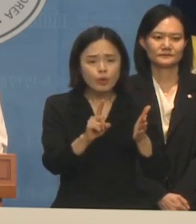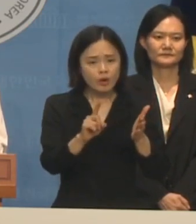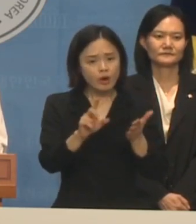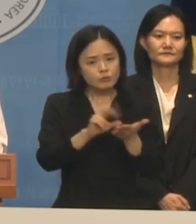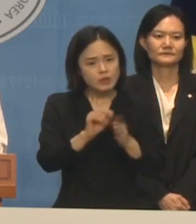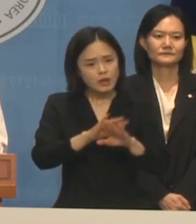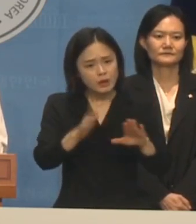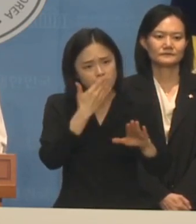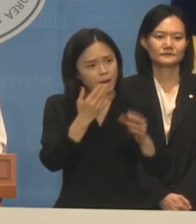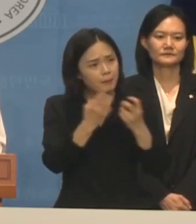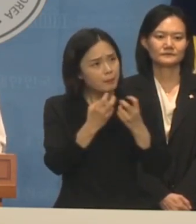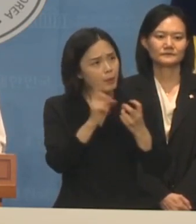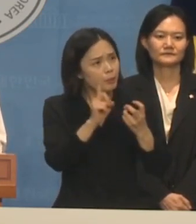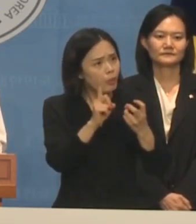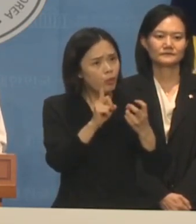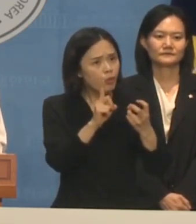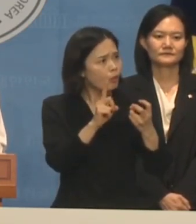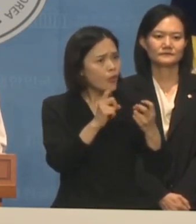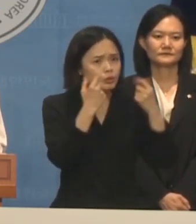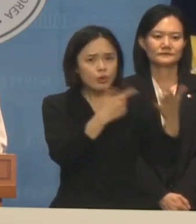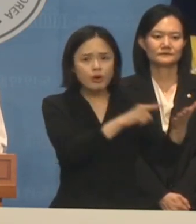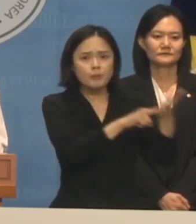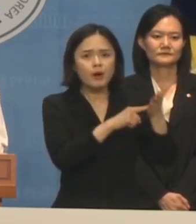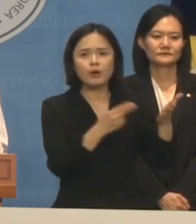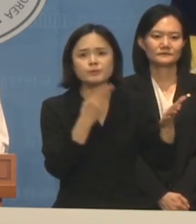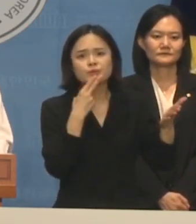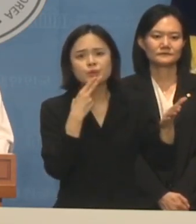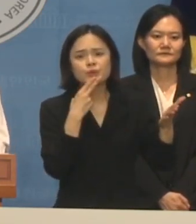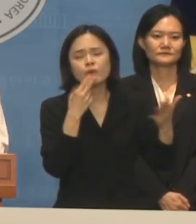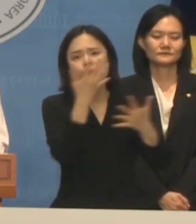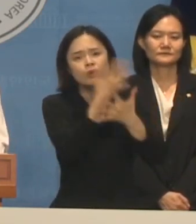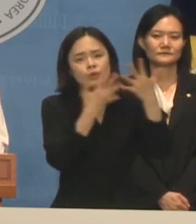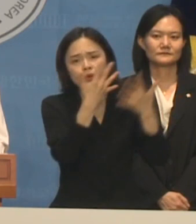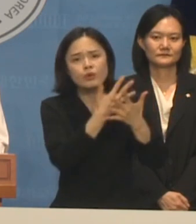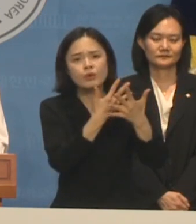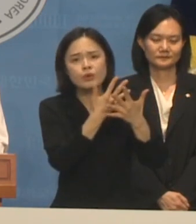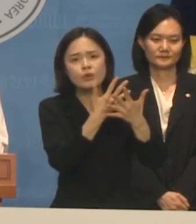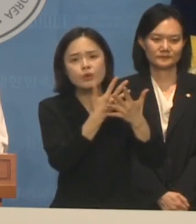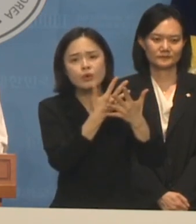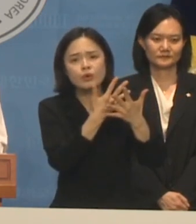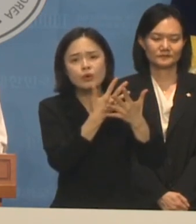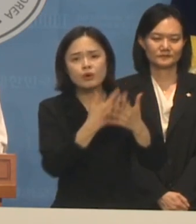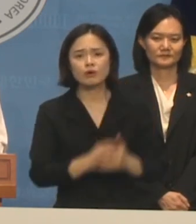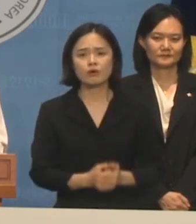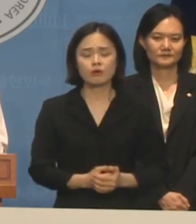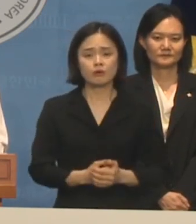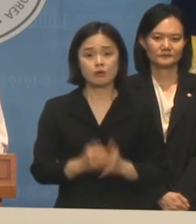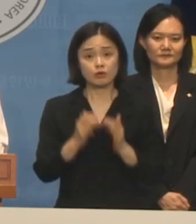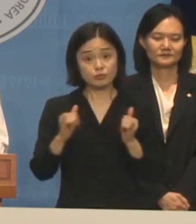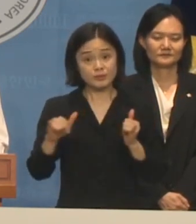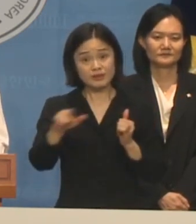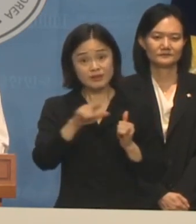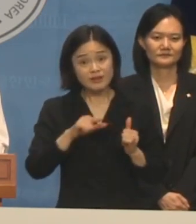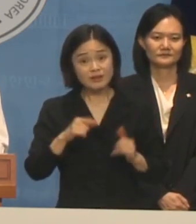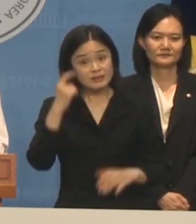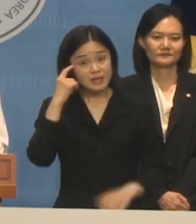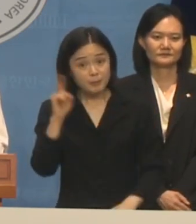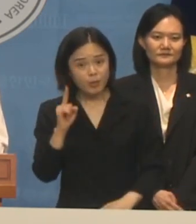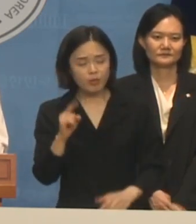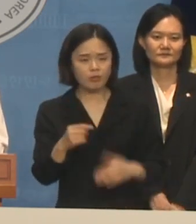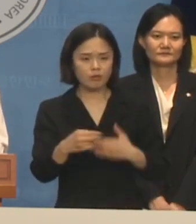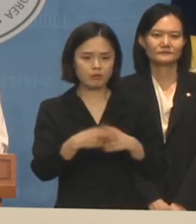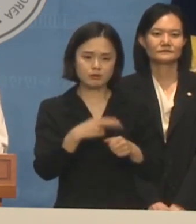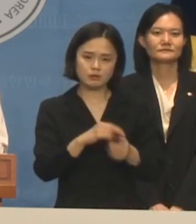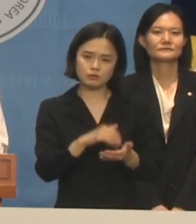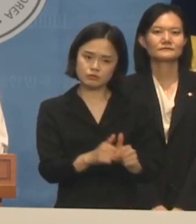있습니다. 국민들도 의사가 부족하다고 호소하고 있습니다만 단순히 의사의 수를 늘리는 것만으로는 이 문제를 해결할